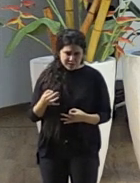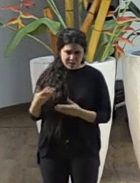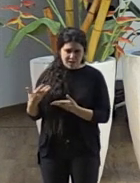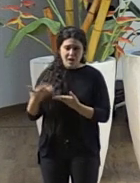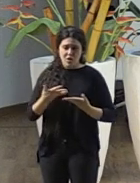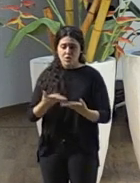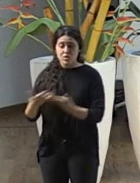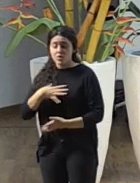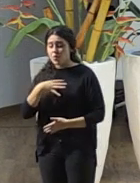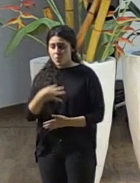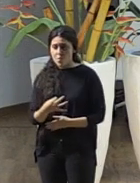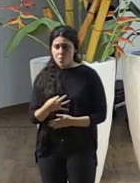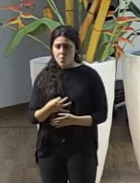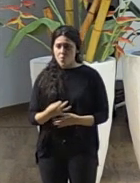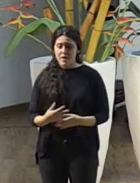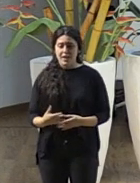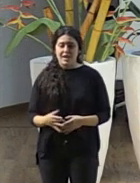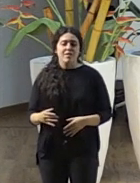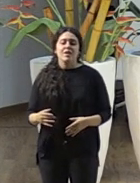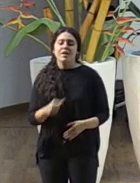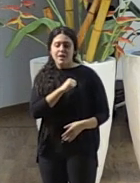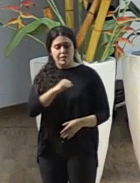a conocerte desde lo personal, desde lo biográfico,